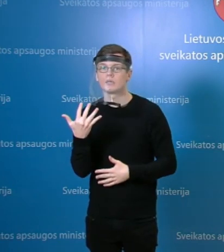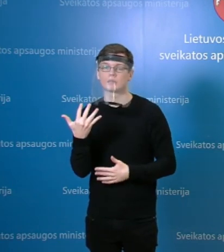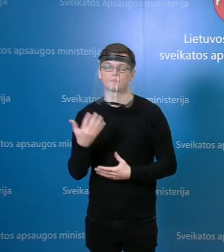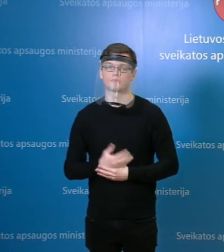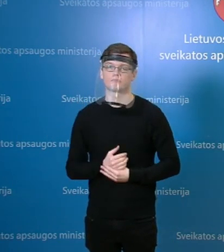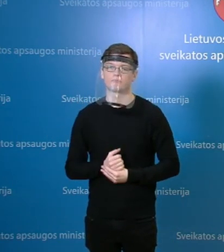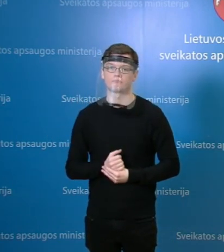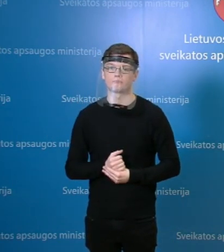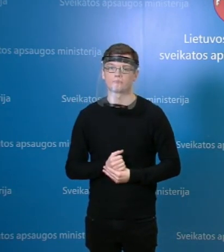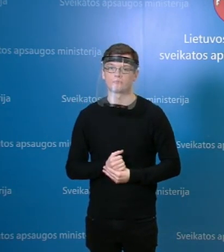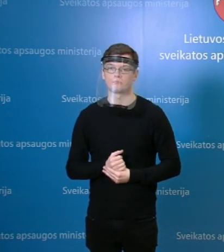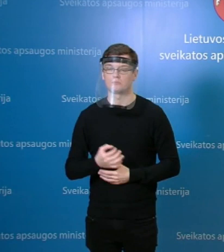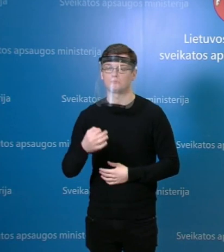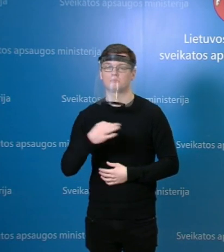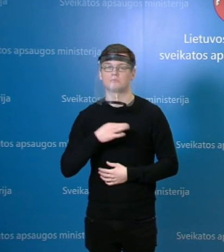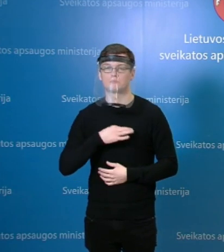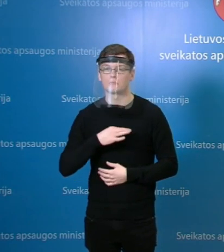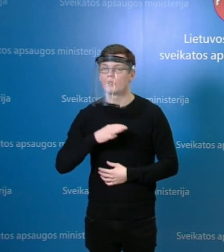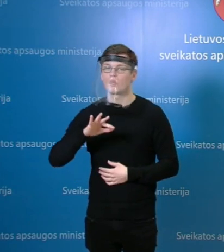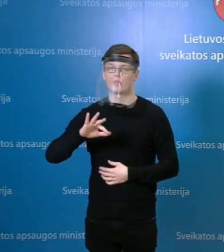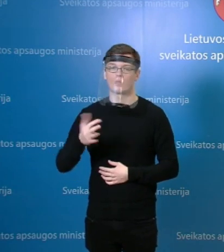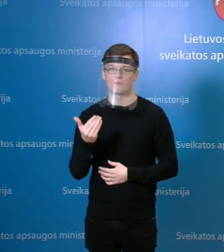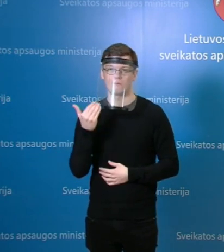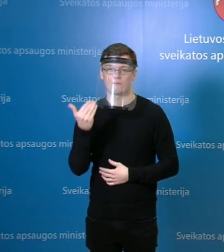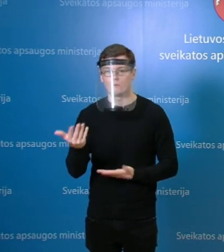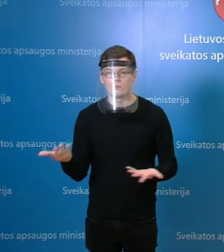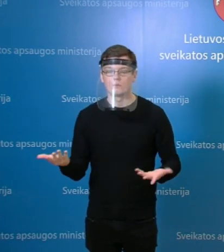Tai nepriklausomai nuo to, kas tai būtų, ar tai būtų